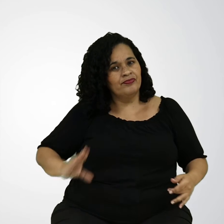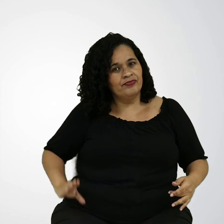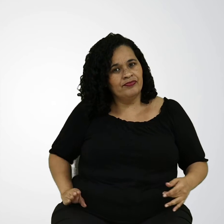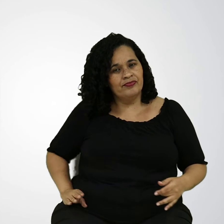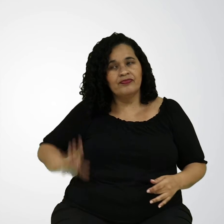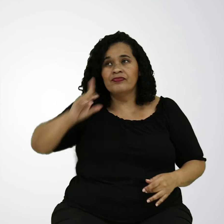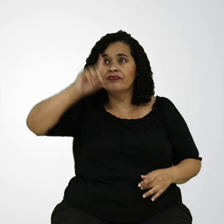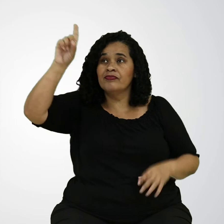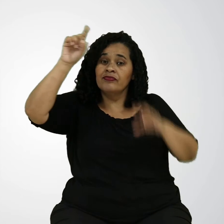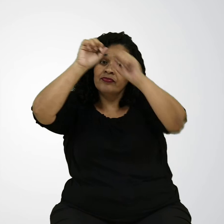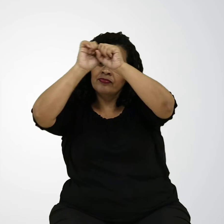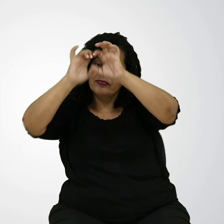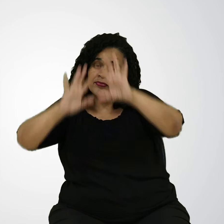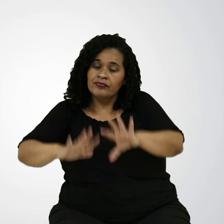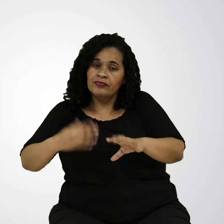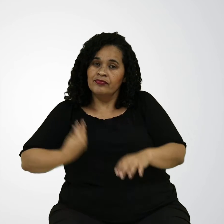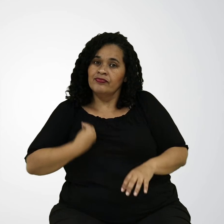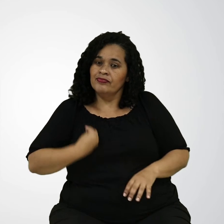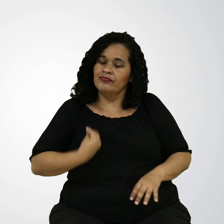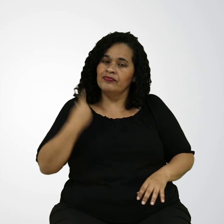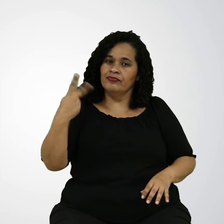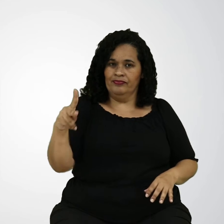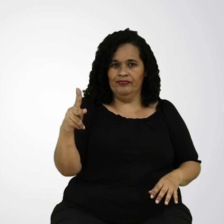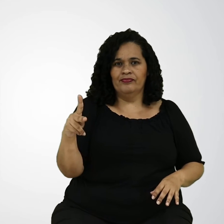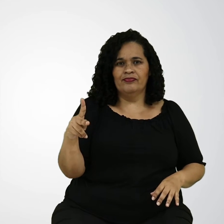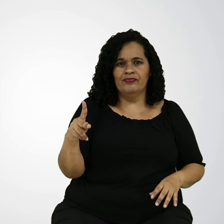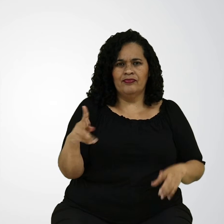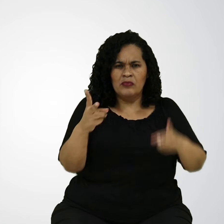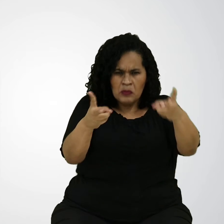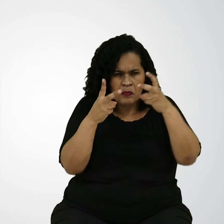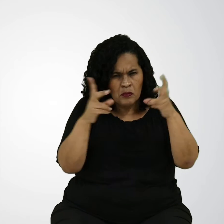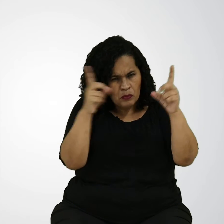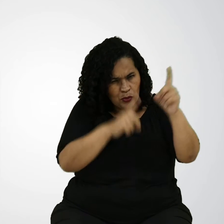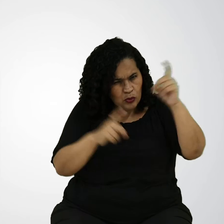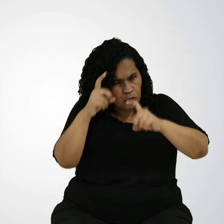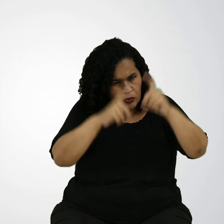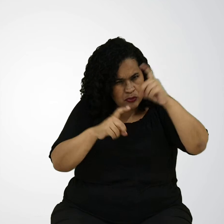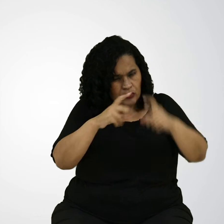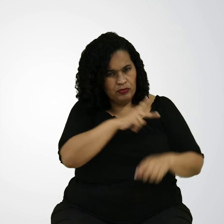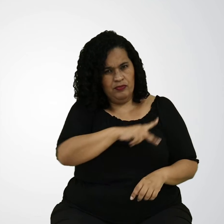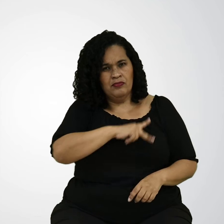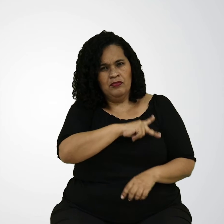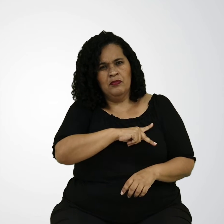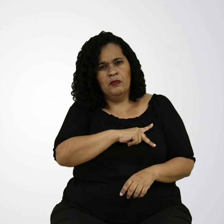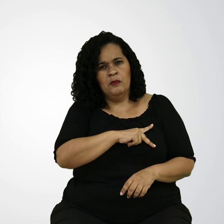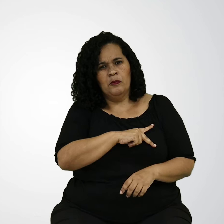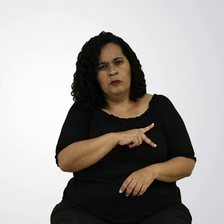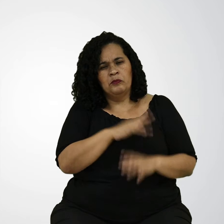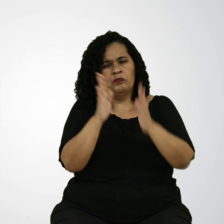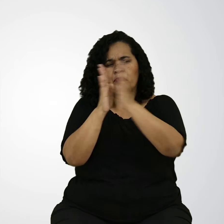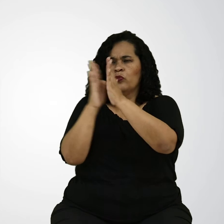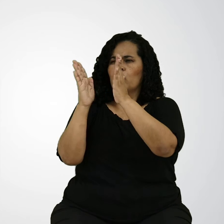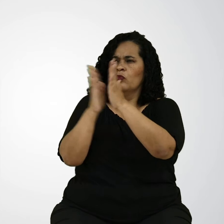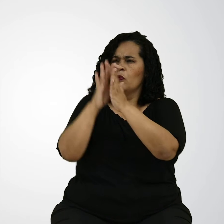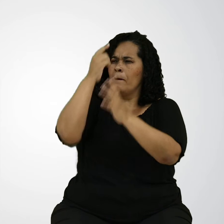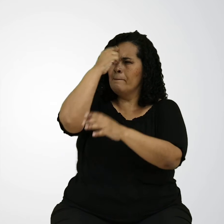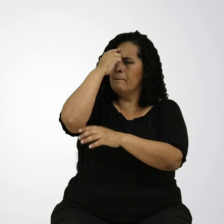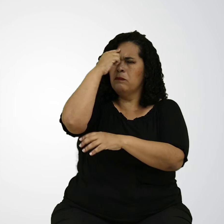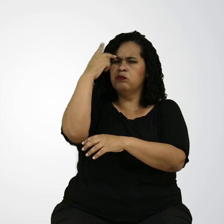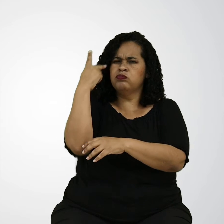palavra para ele. Veja qual é a preocupação de Paulo. Ele não está orando assim, simplesmente pensando nas